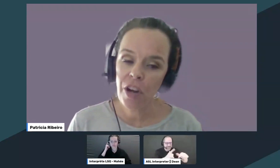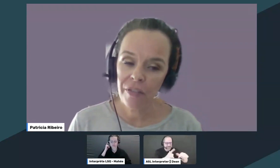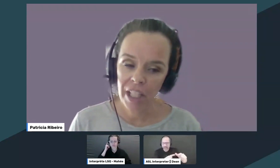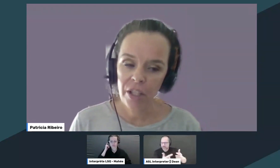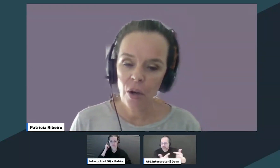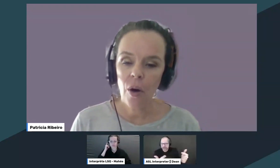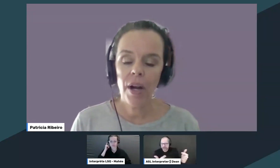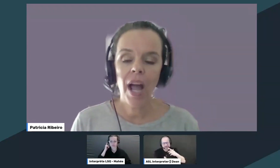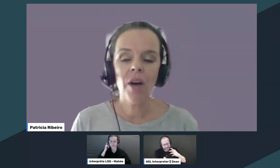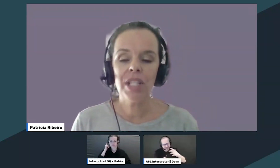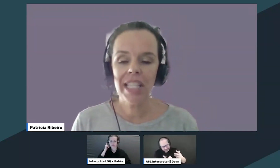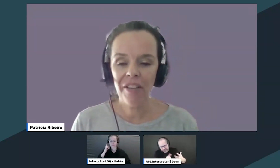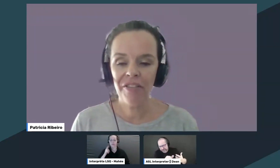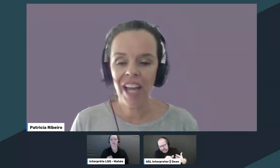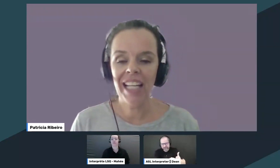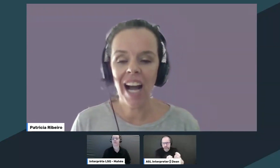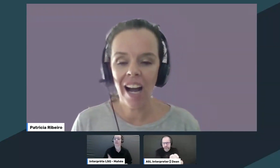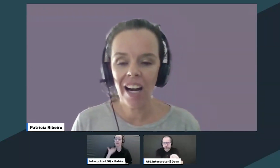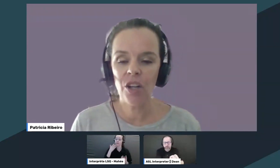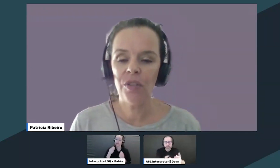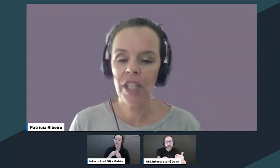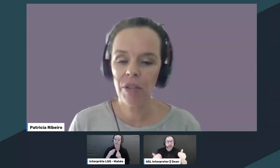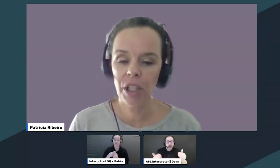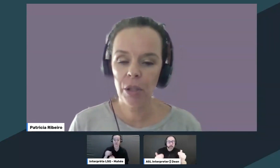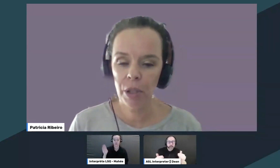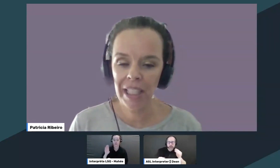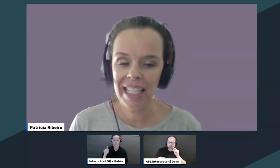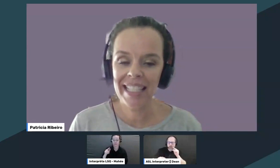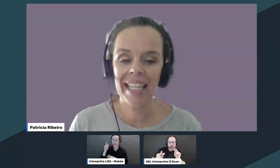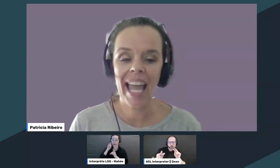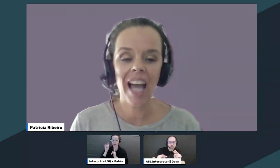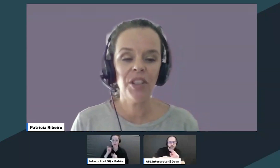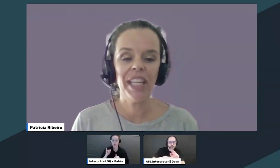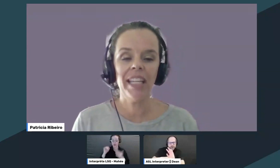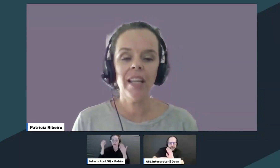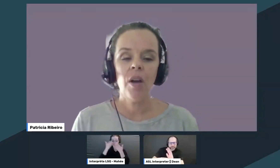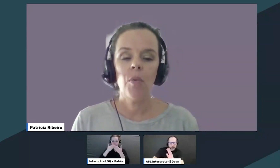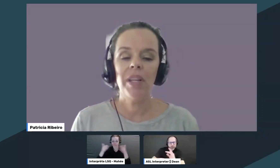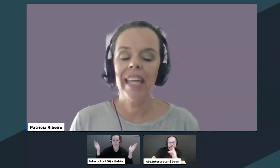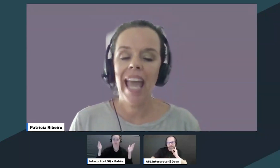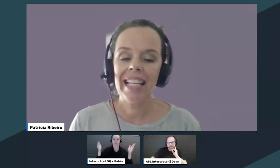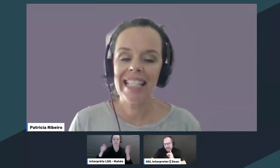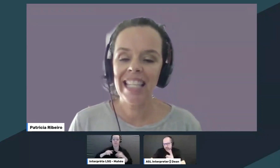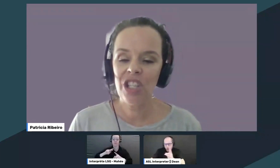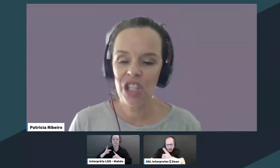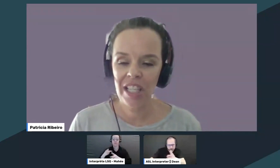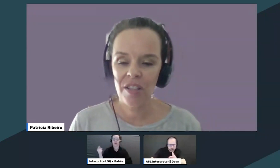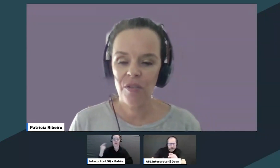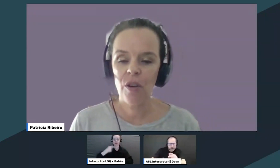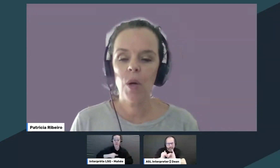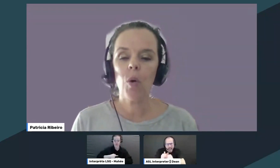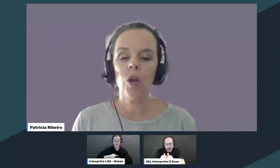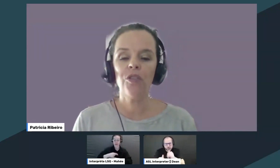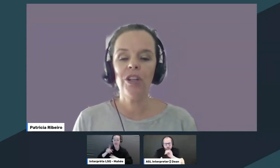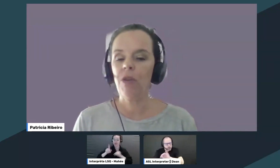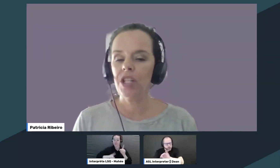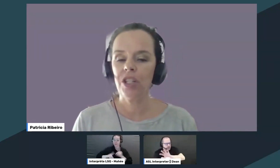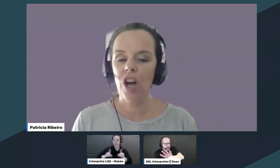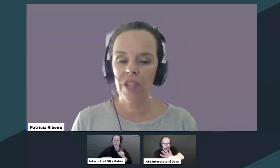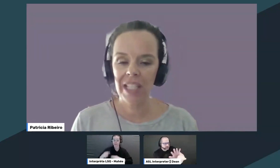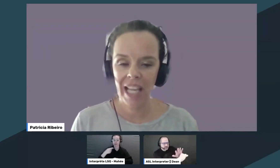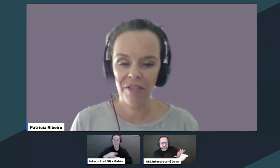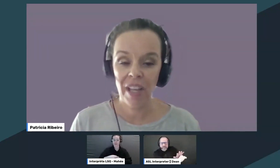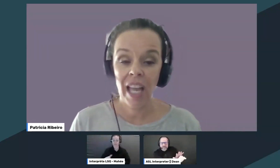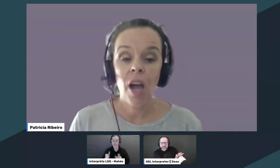nous aimerions vous présenter une vidéo de la Fédération mondiale des sourds sur la façon dont les communautés sourdes et malentendantes peuvent plaider en faveur